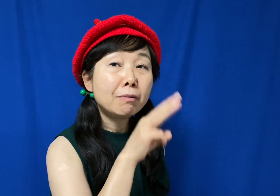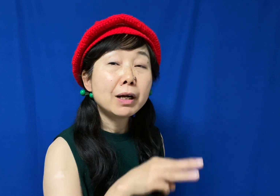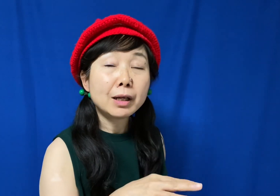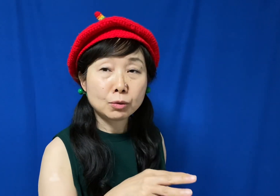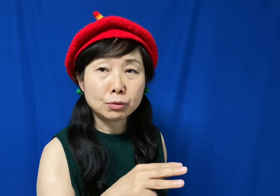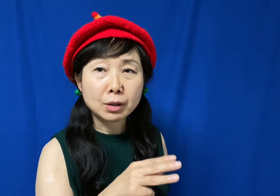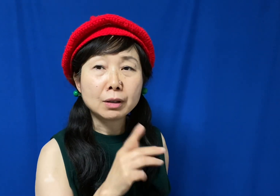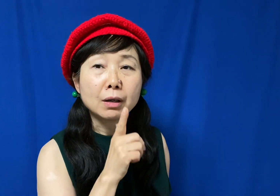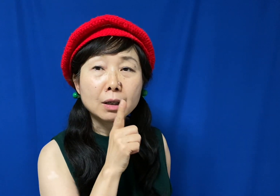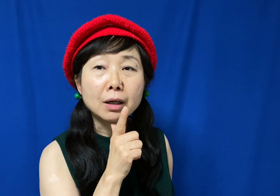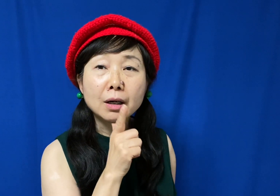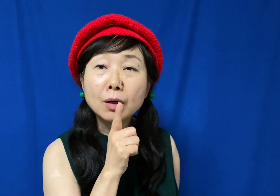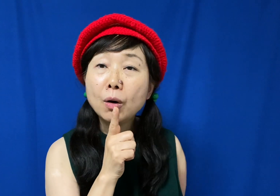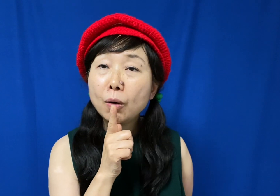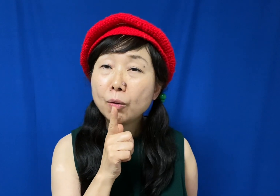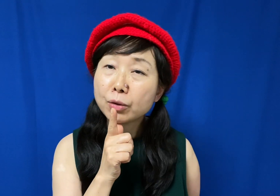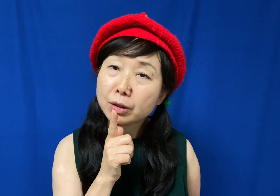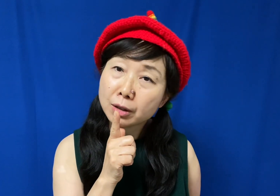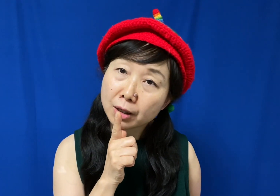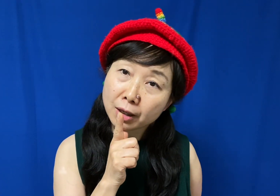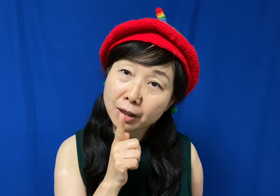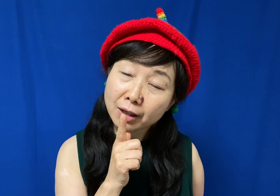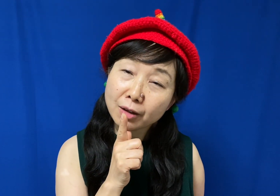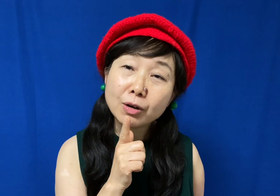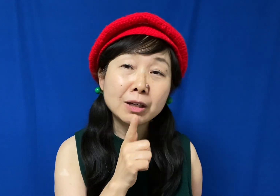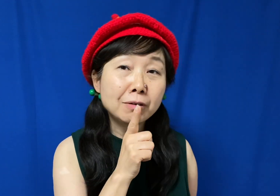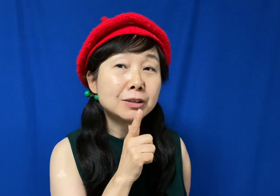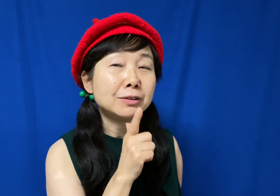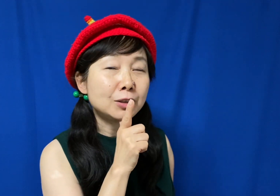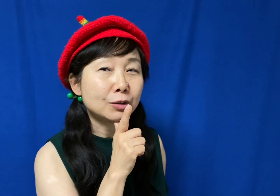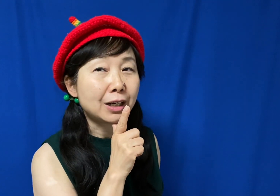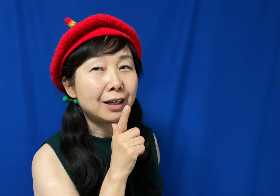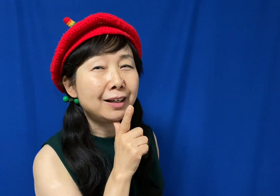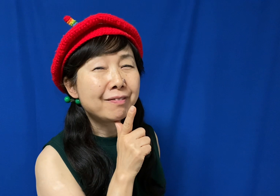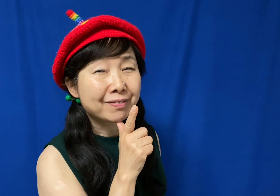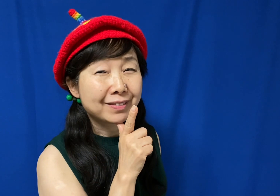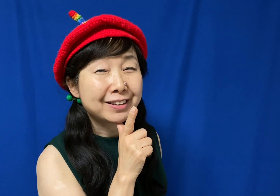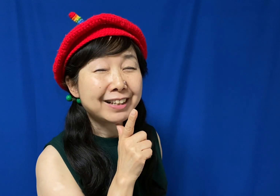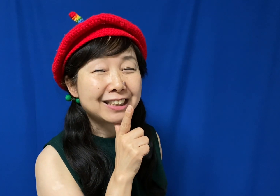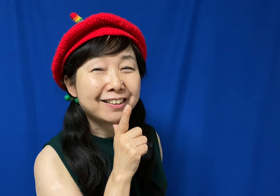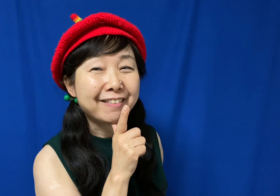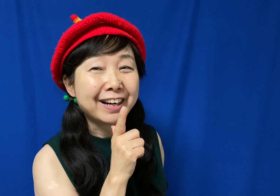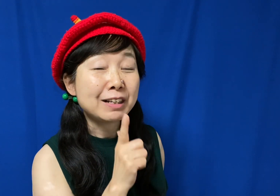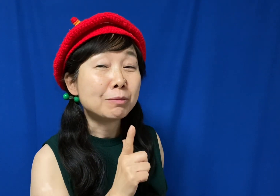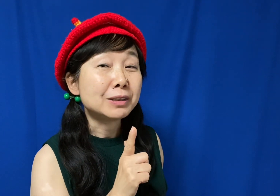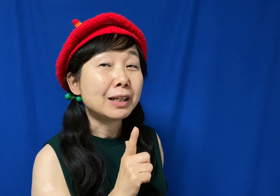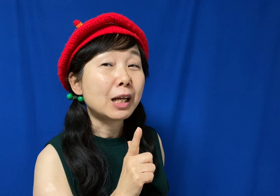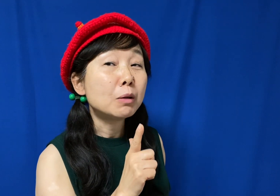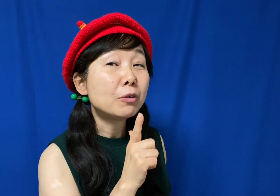徳川家のね、なんかおひげを表すんでしょうか、詳しくは分かりませんけども、これ